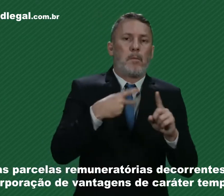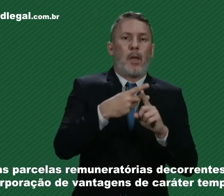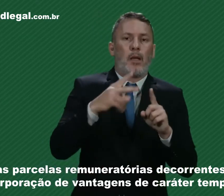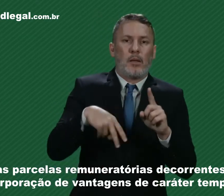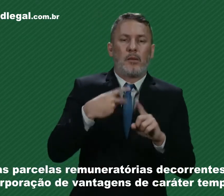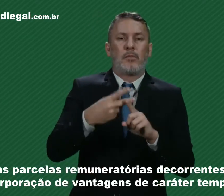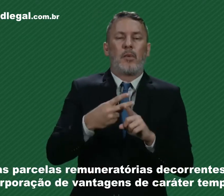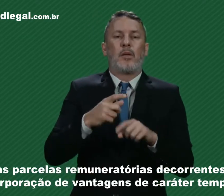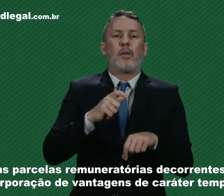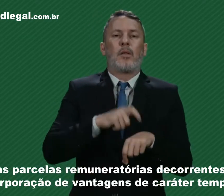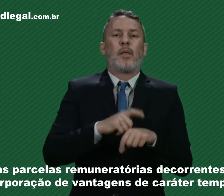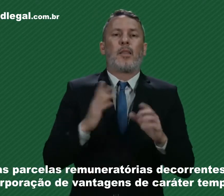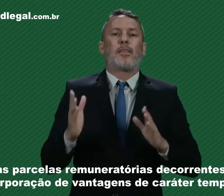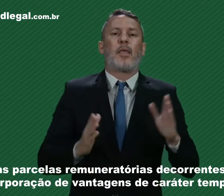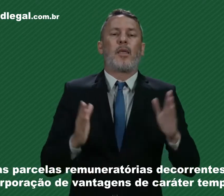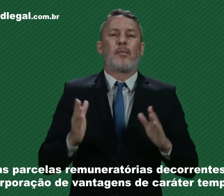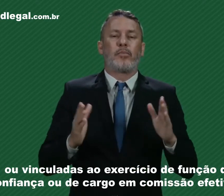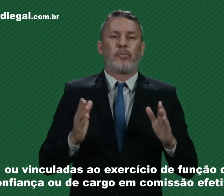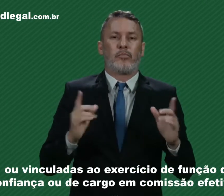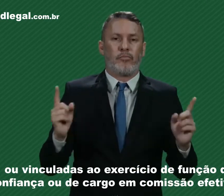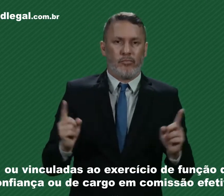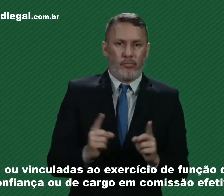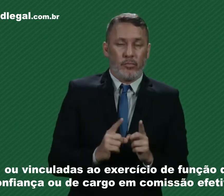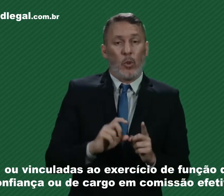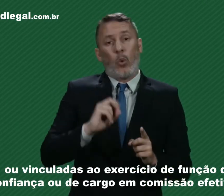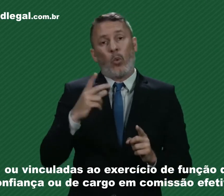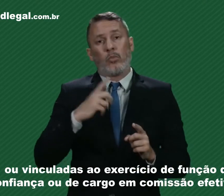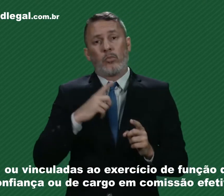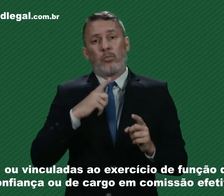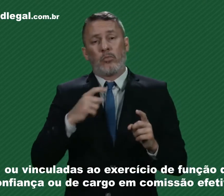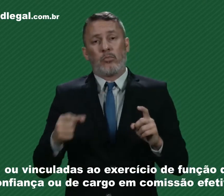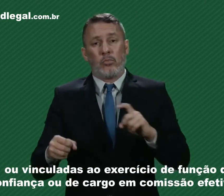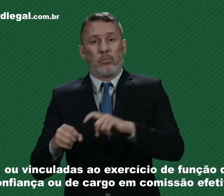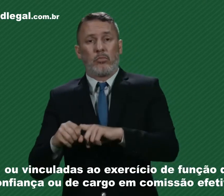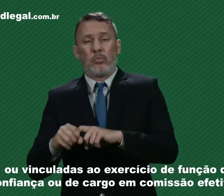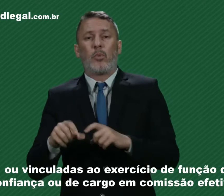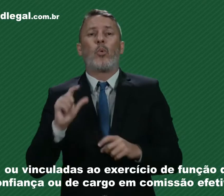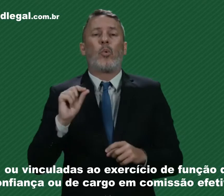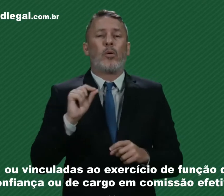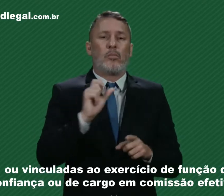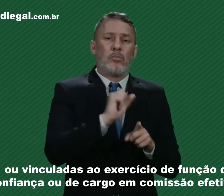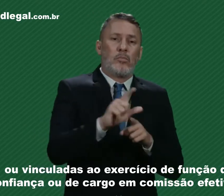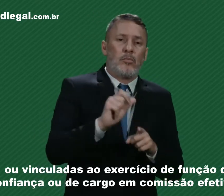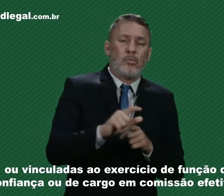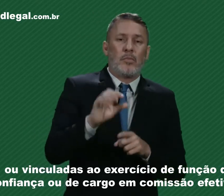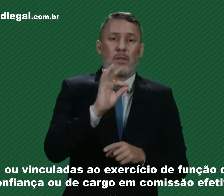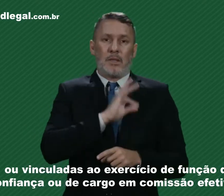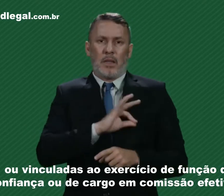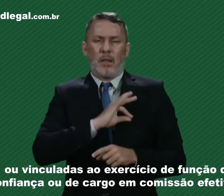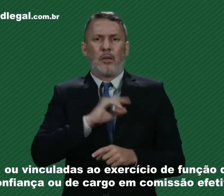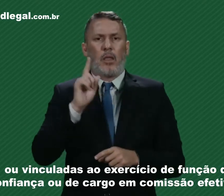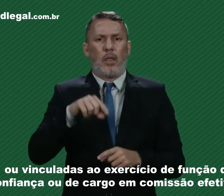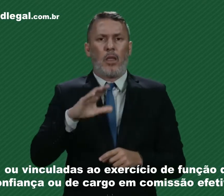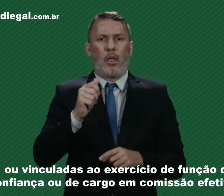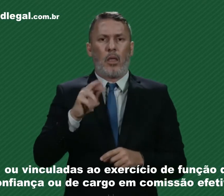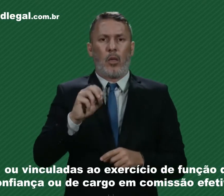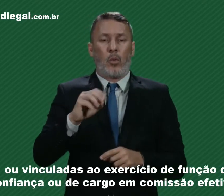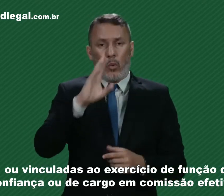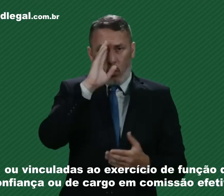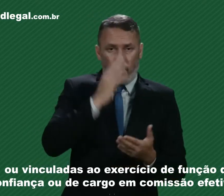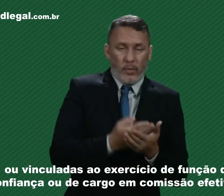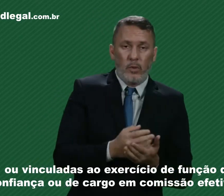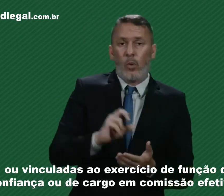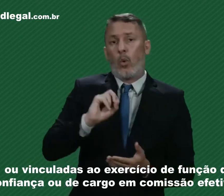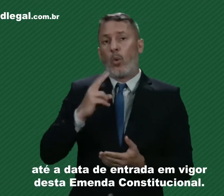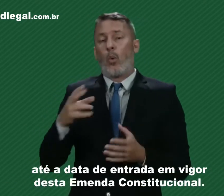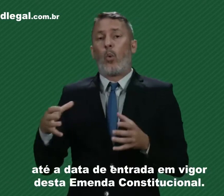incorporação de vantagens de caráter temporário ou vinculadas ao exercício de função de confiança ou de cargo em